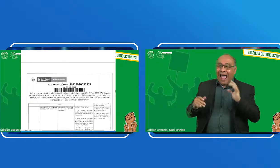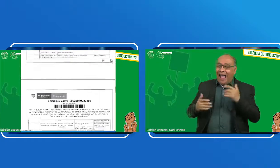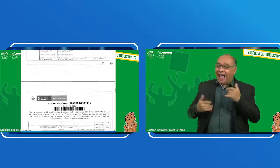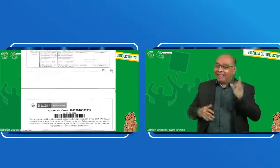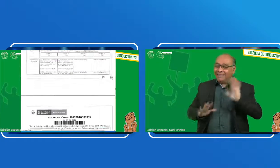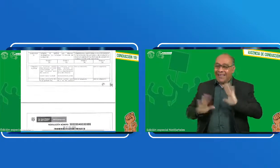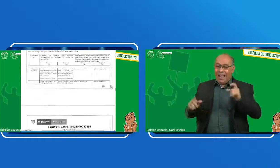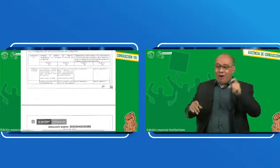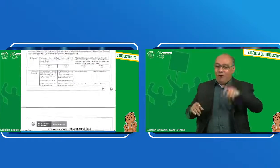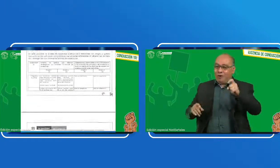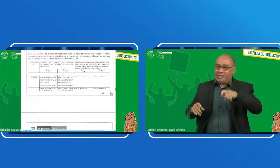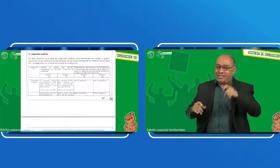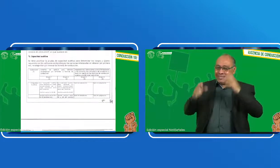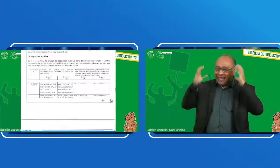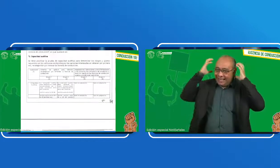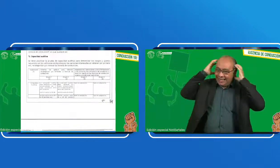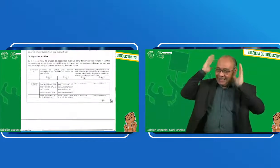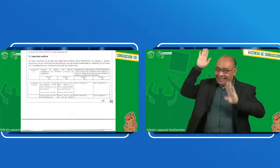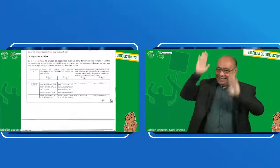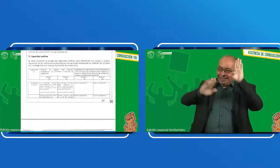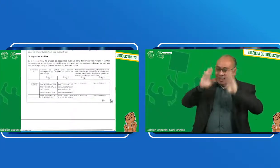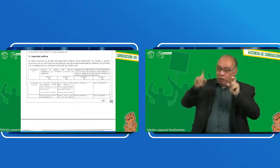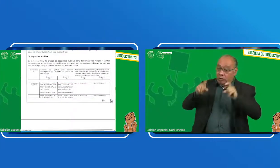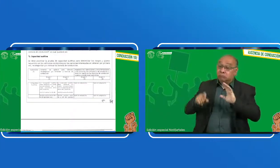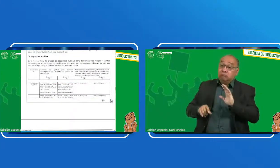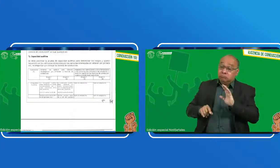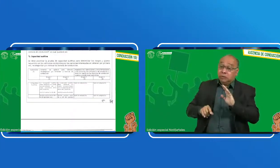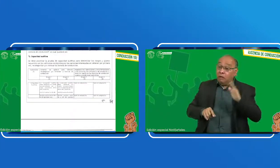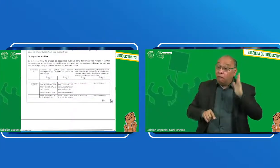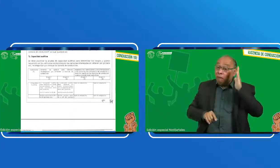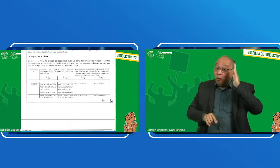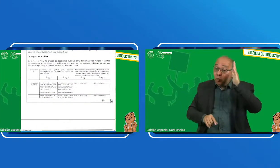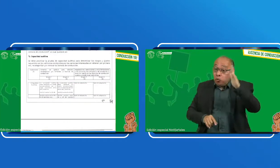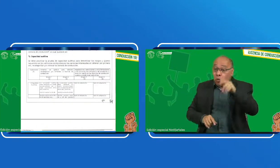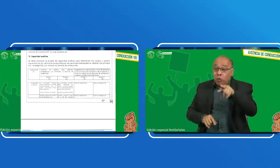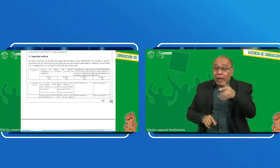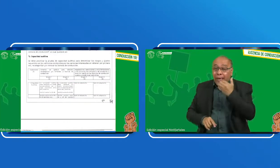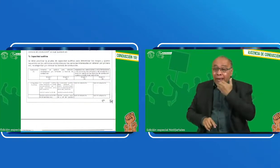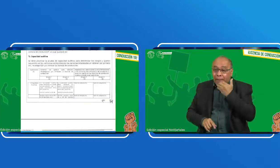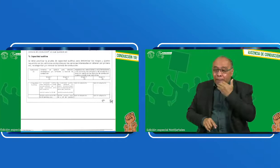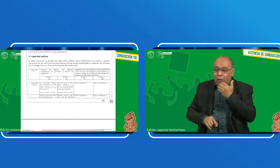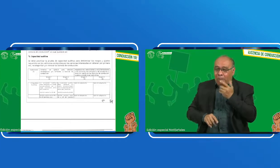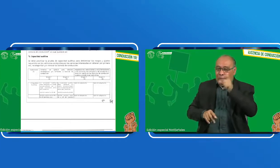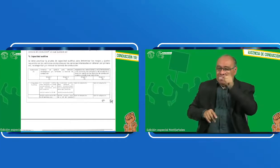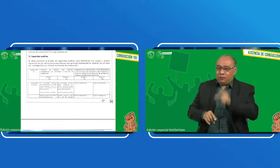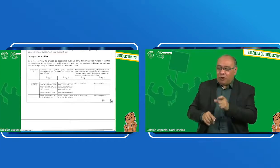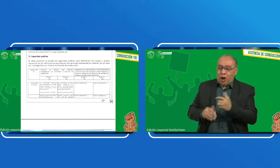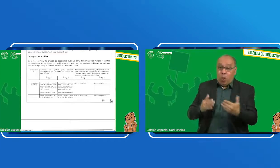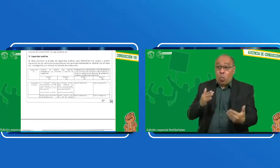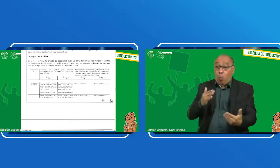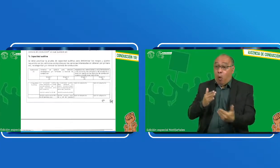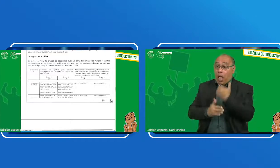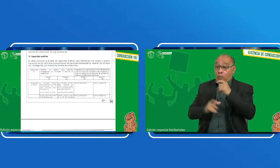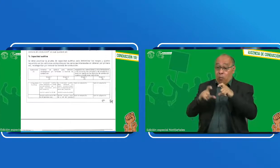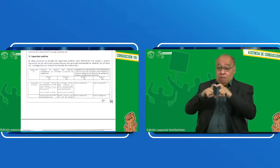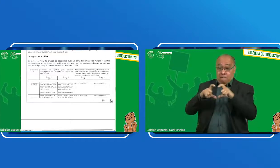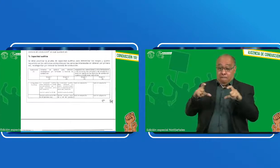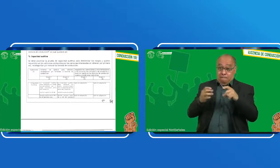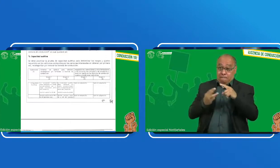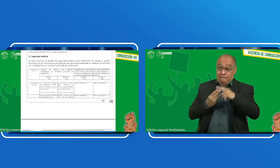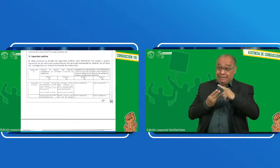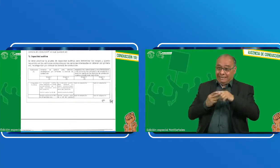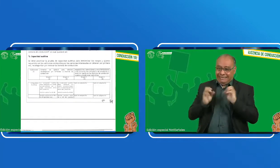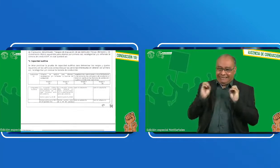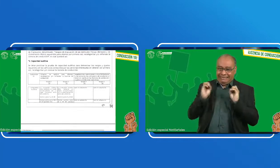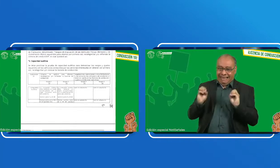nivel de sordera profunda, pueden conducir vehículo particular, ya no se requiere también el hecho de